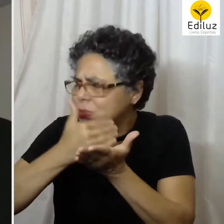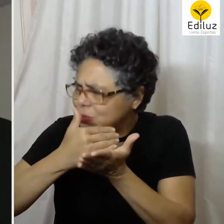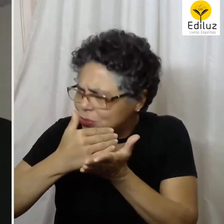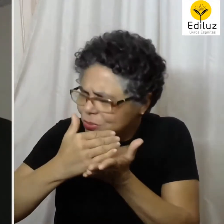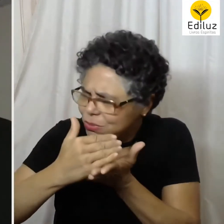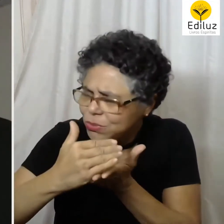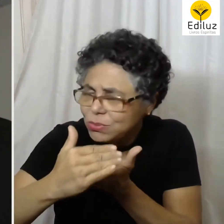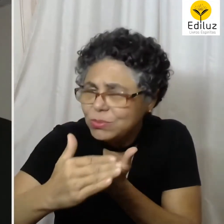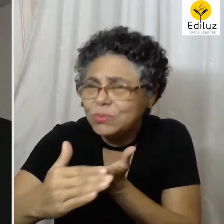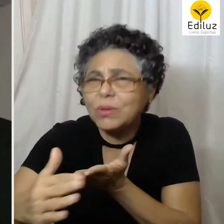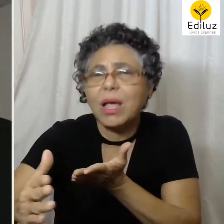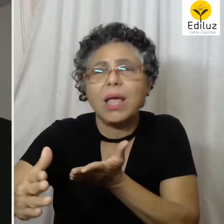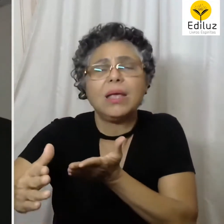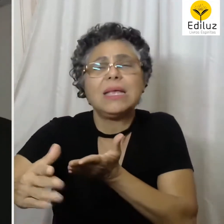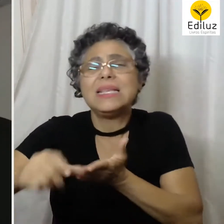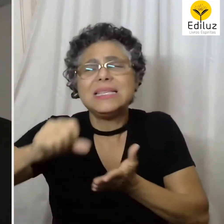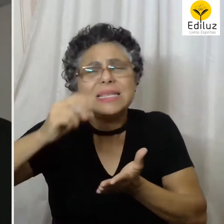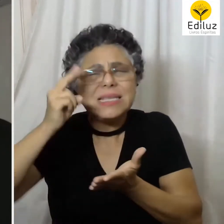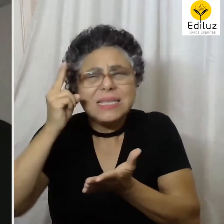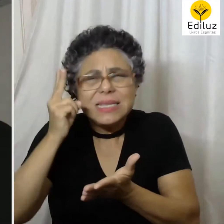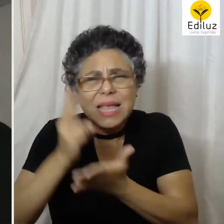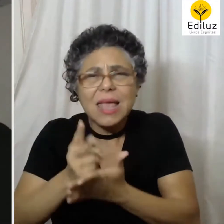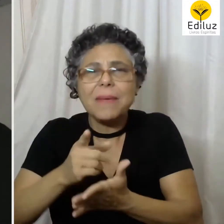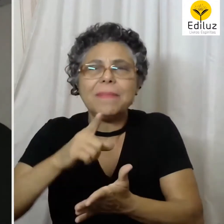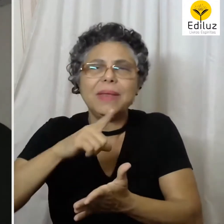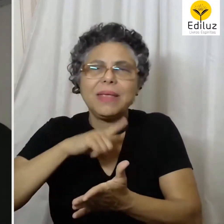nos pulmões do encarnado.